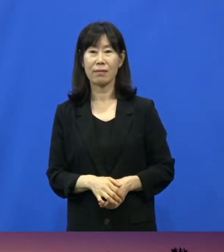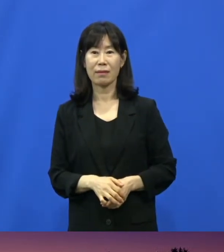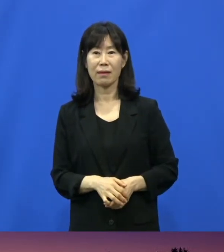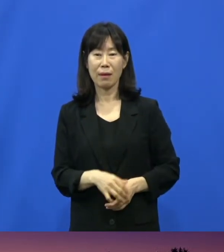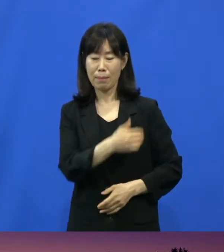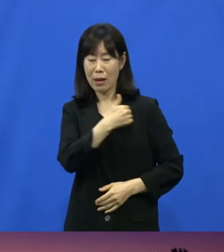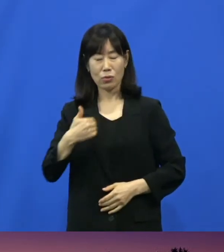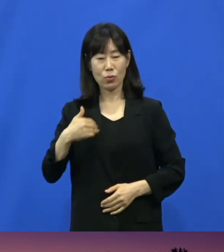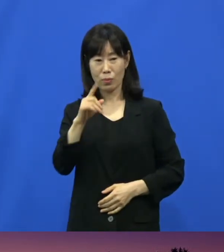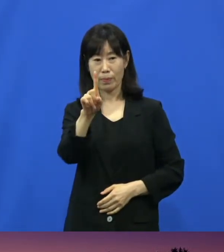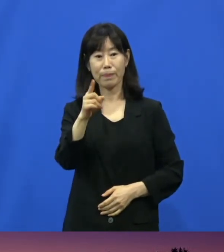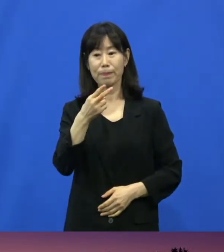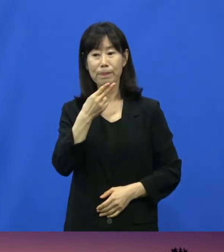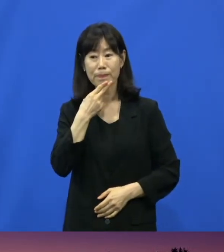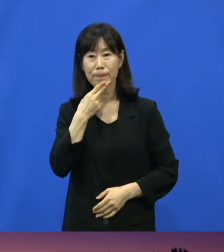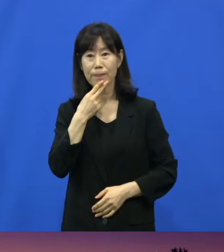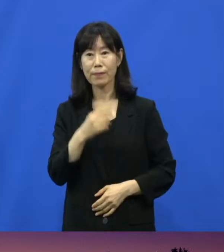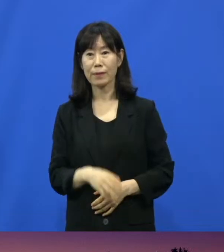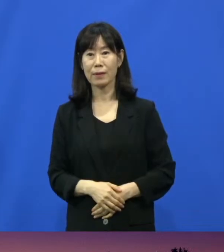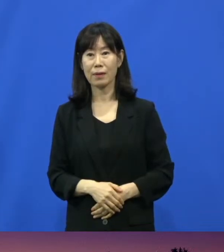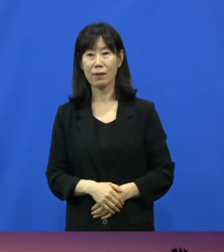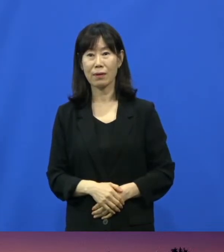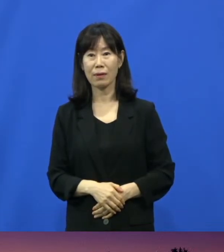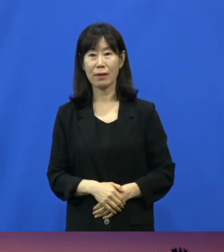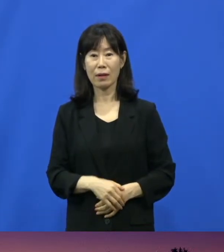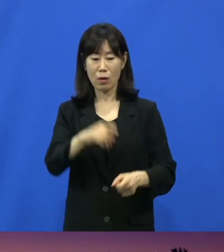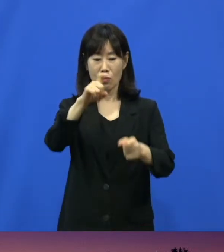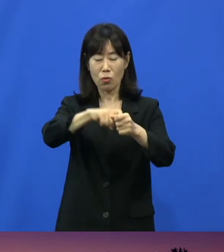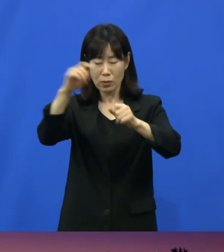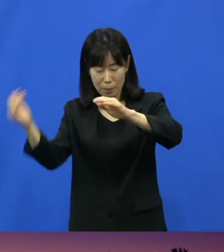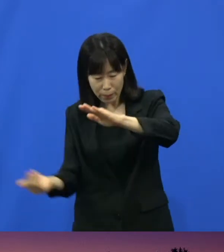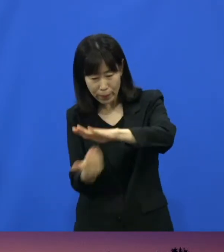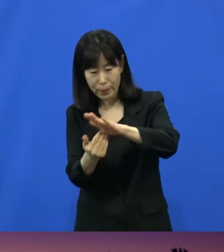못합니다. 빠른 성취를 원해요.